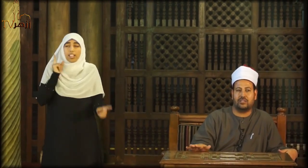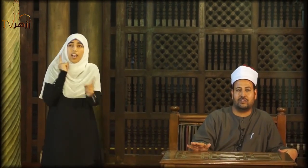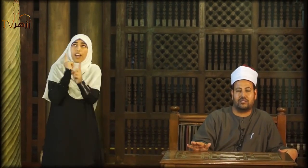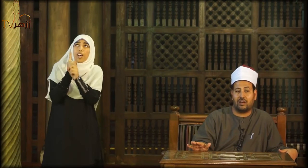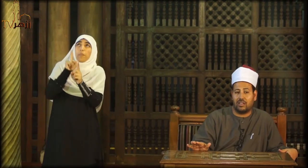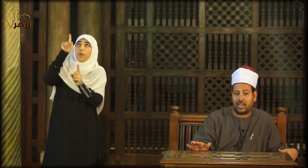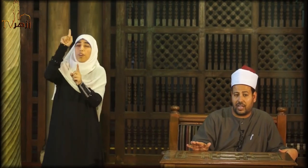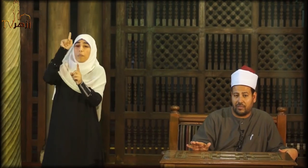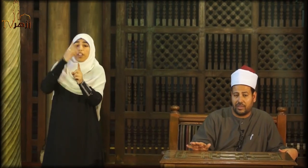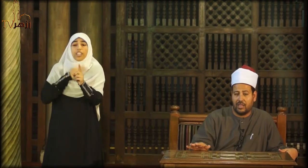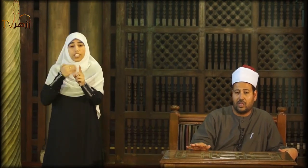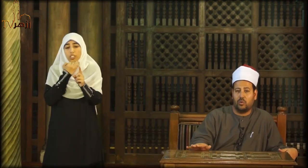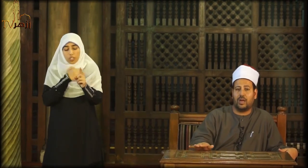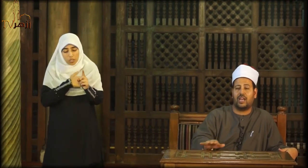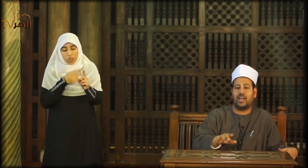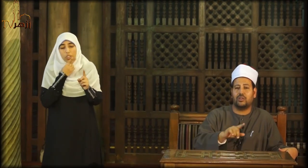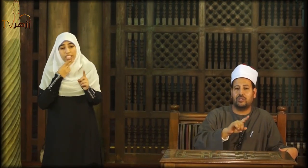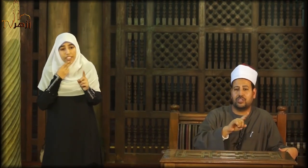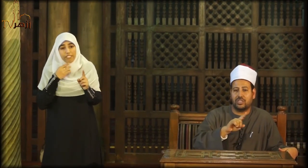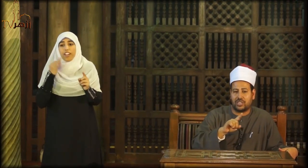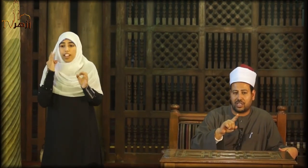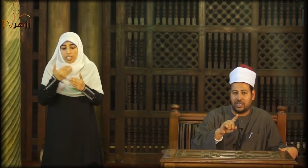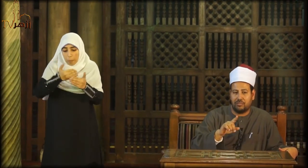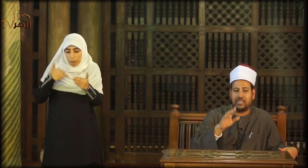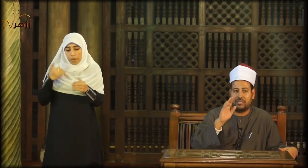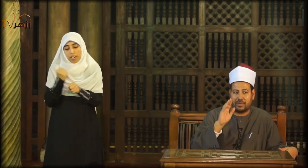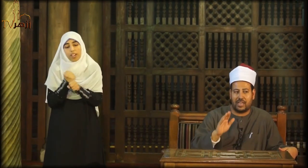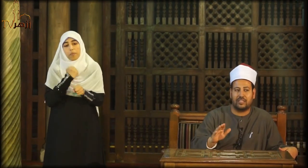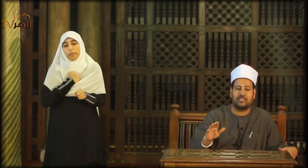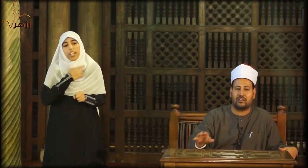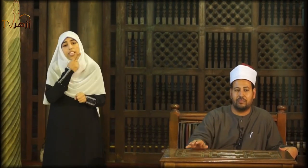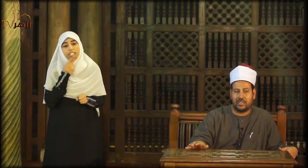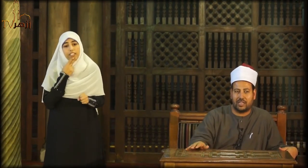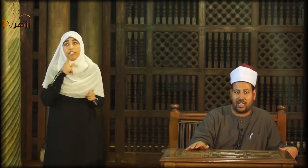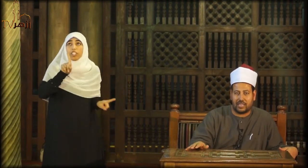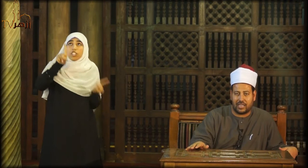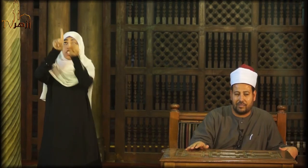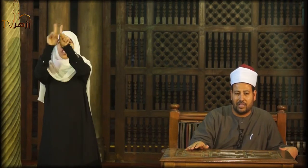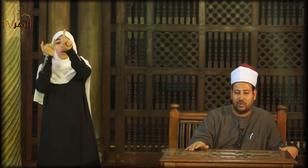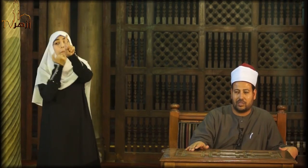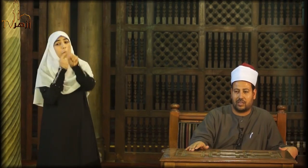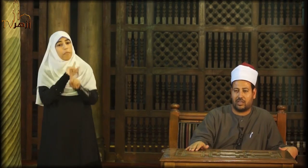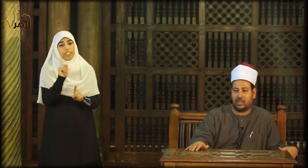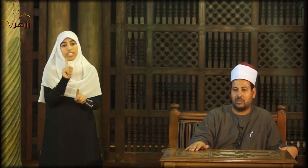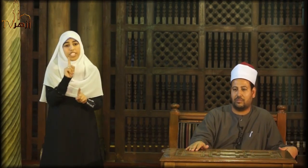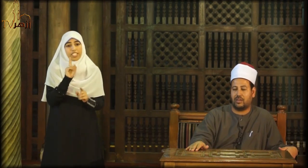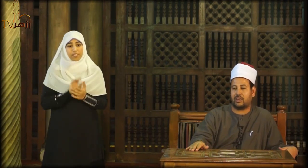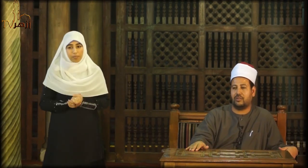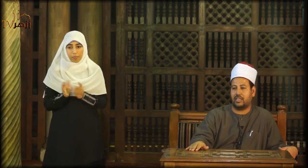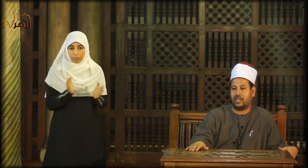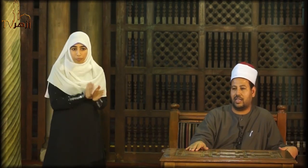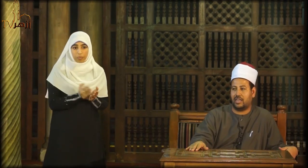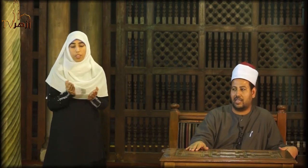عملا صالحا ولا يشرك بعبادة ربه أحدا. وصلى الله